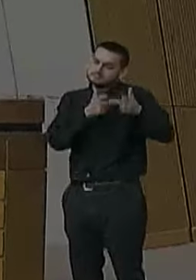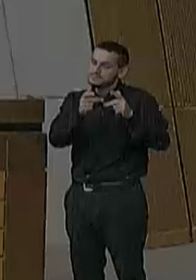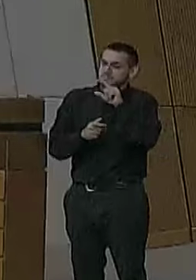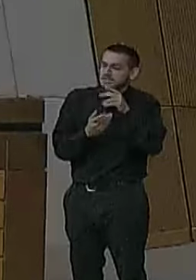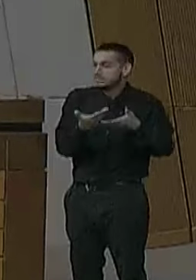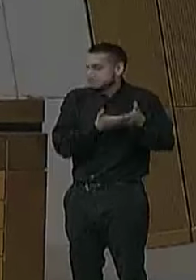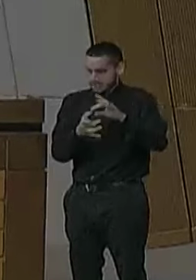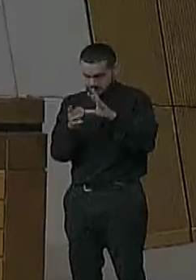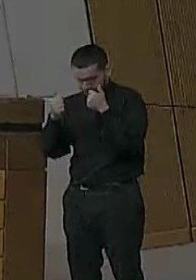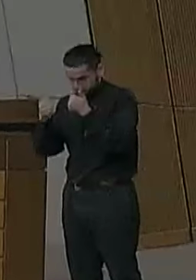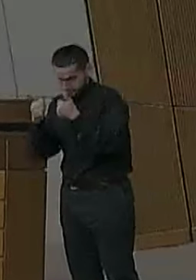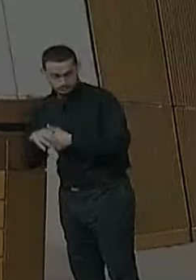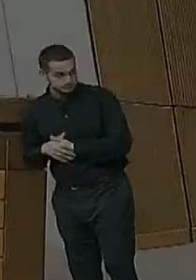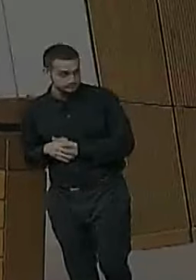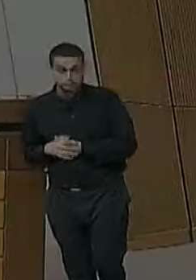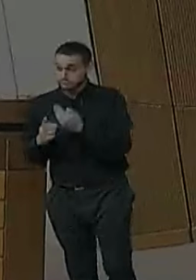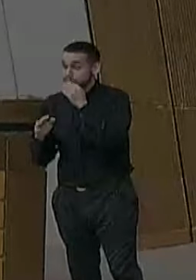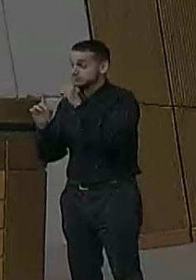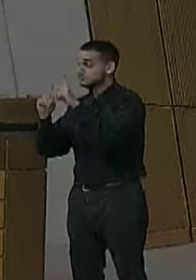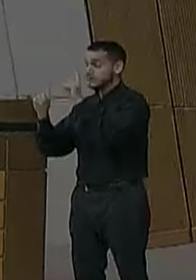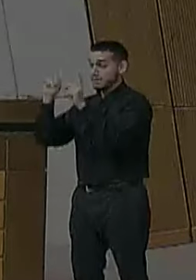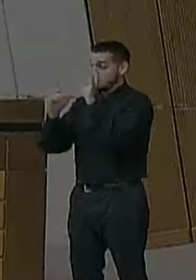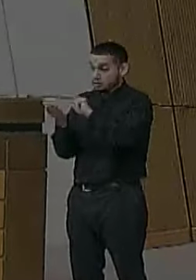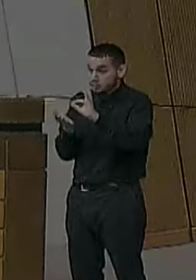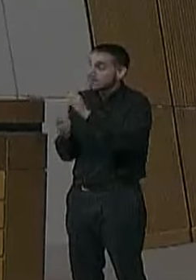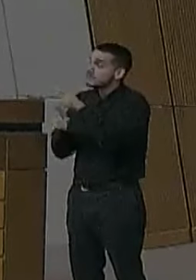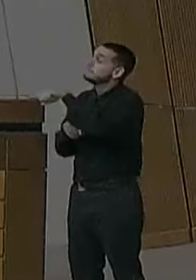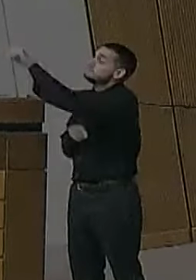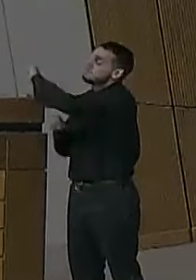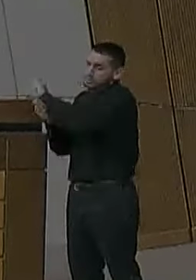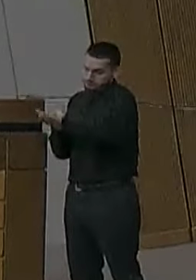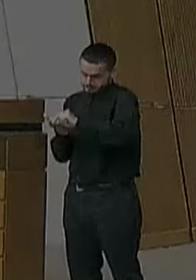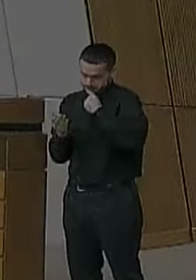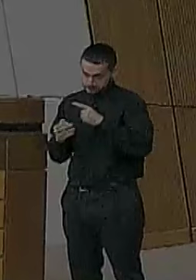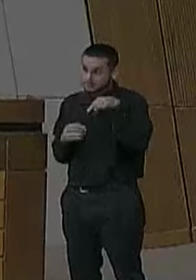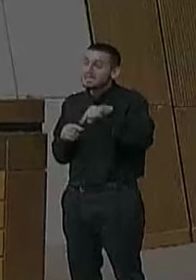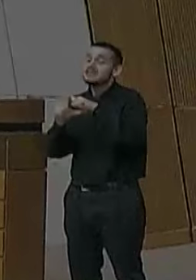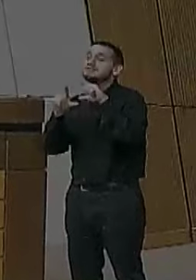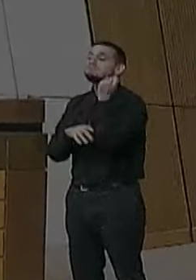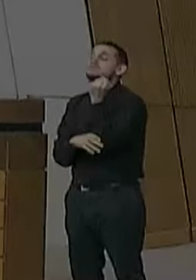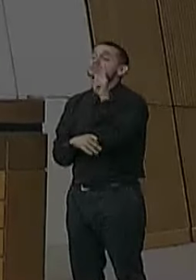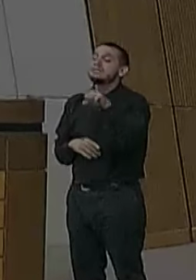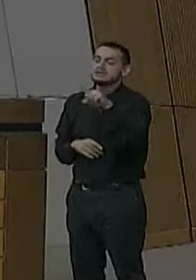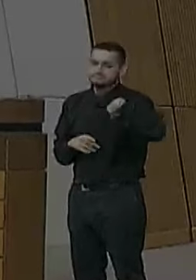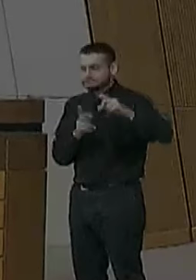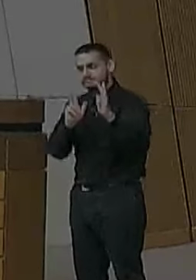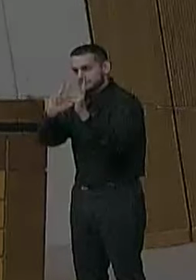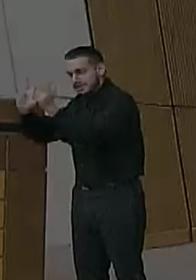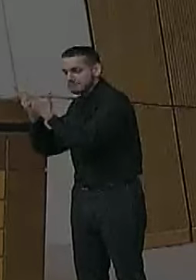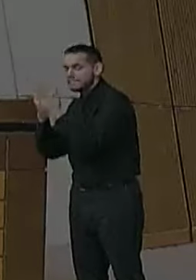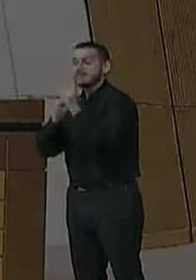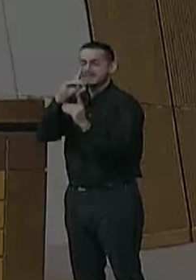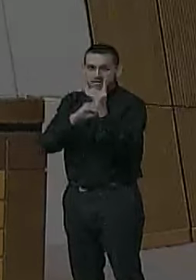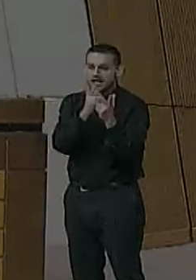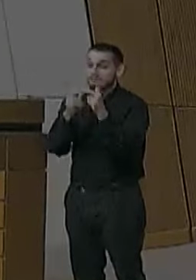caso que no se hayan anotado. Y pedirles también que acá lo importante es dialogar, escucharnos y por sobre